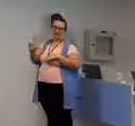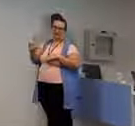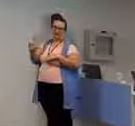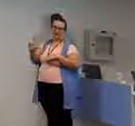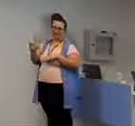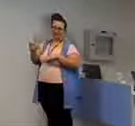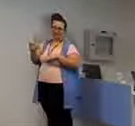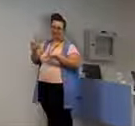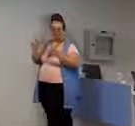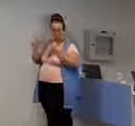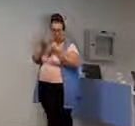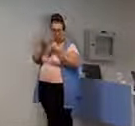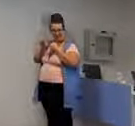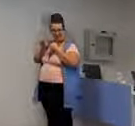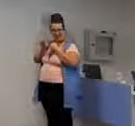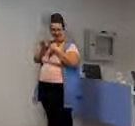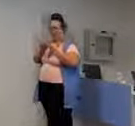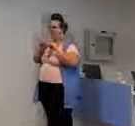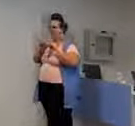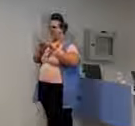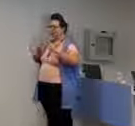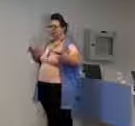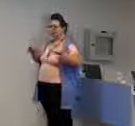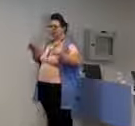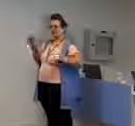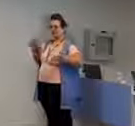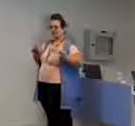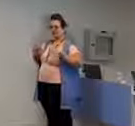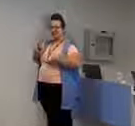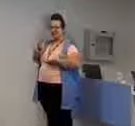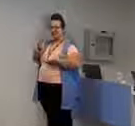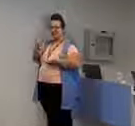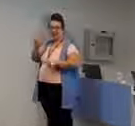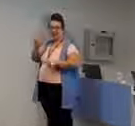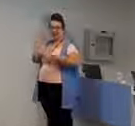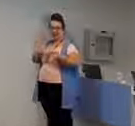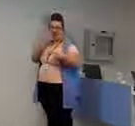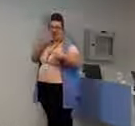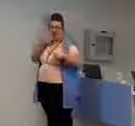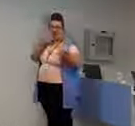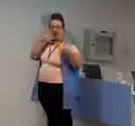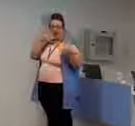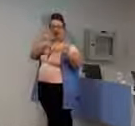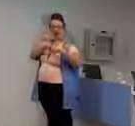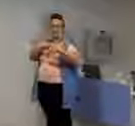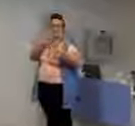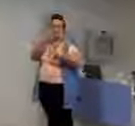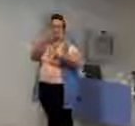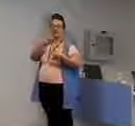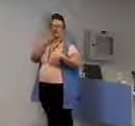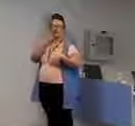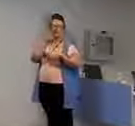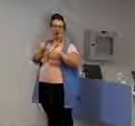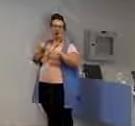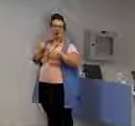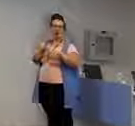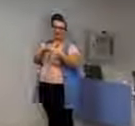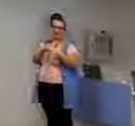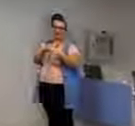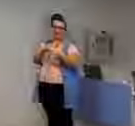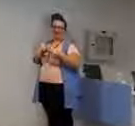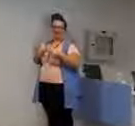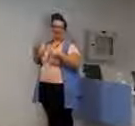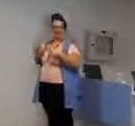bastante especial em relação a outros segmentos que têm uma produção mais seriada, mais baseada já em projetos